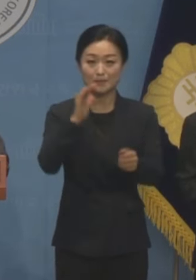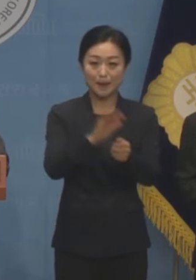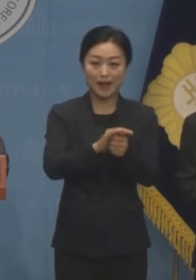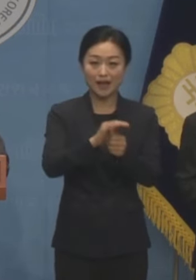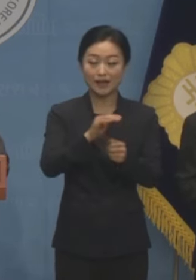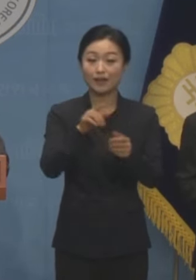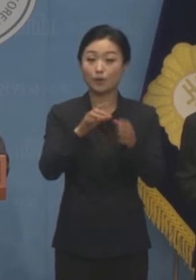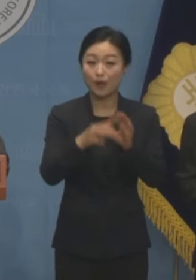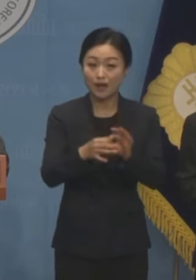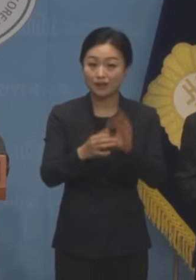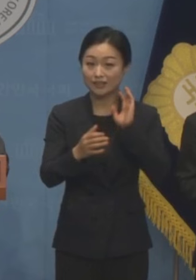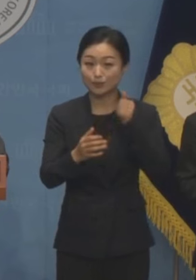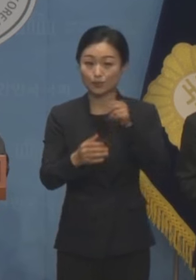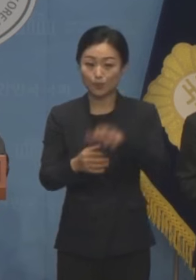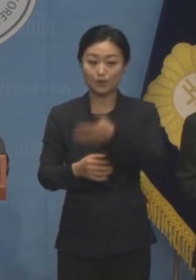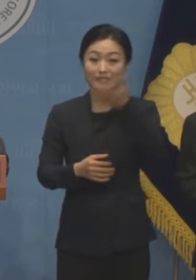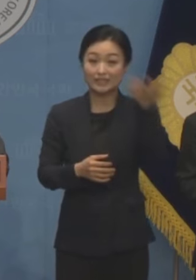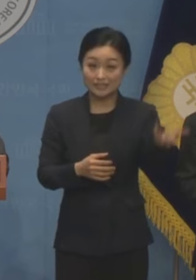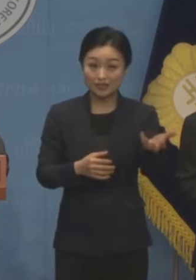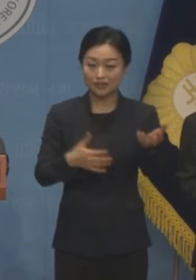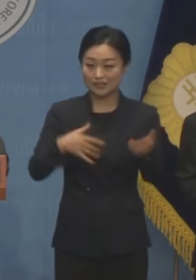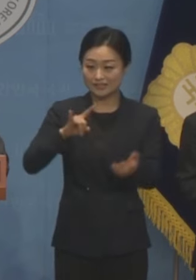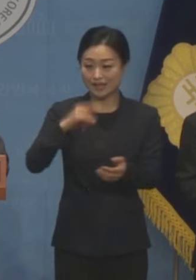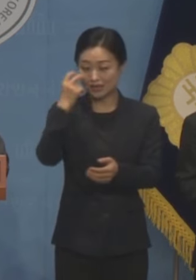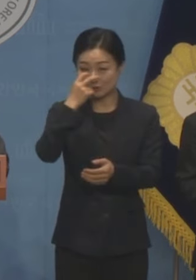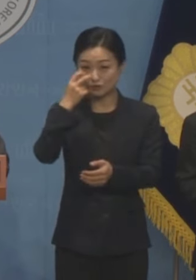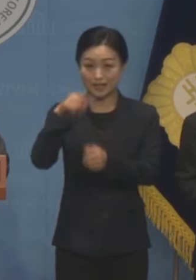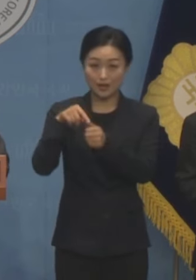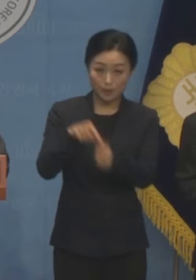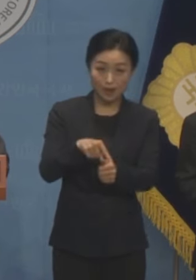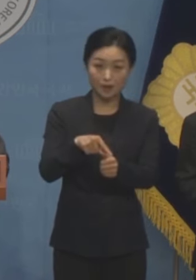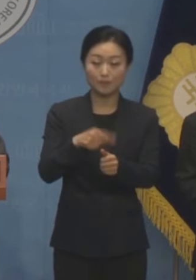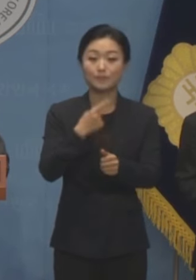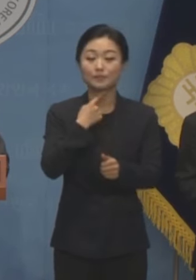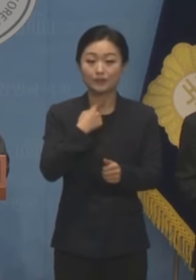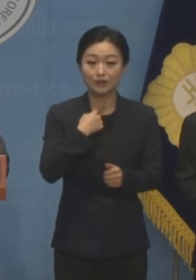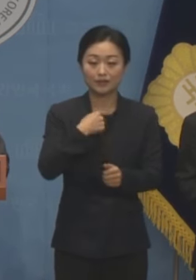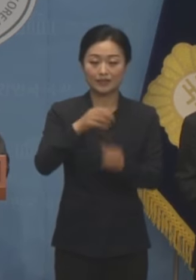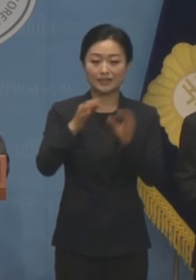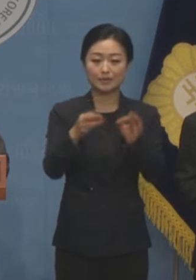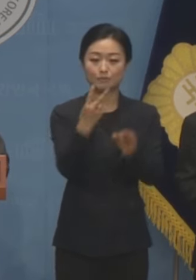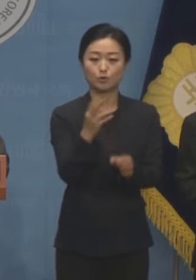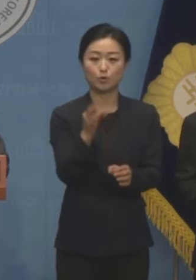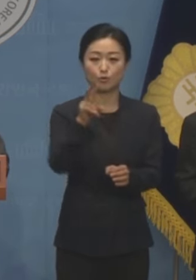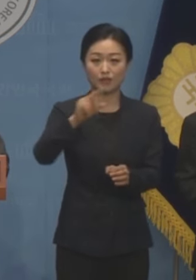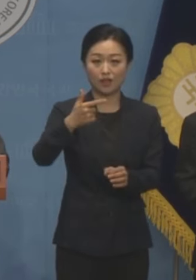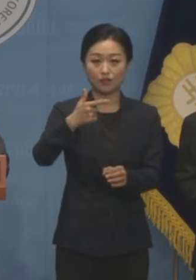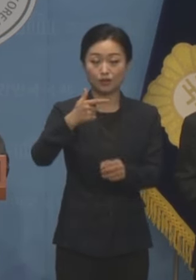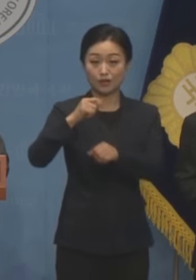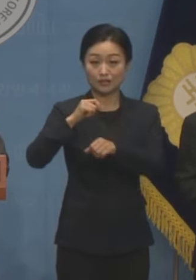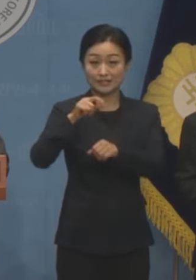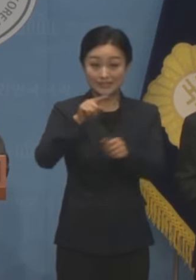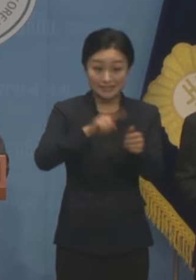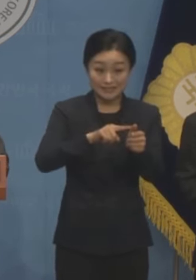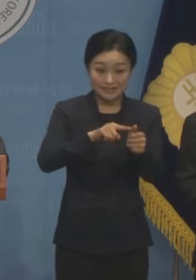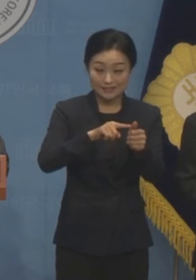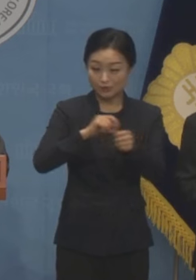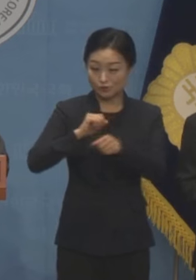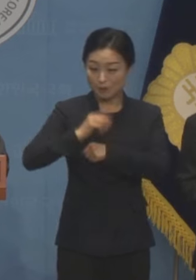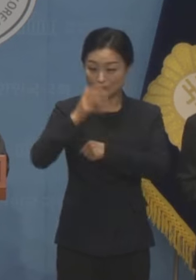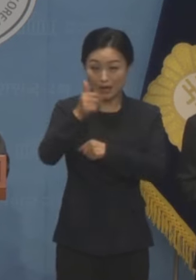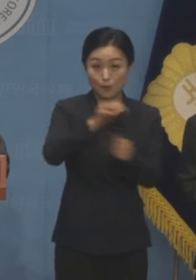대통령실 졸속기 전 체병 수사외압의 당사자인 김용현 국방부 장관 후보자